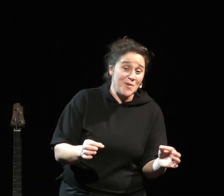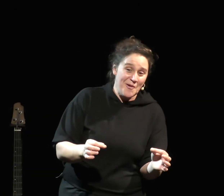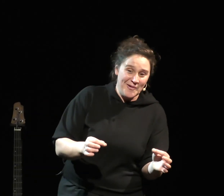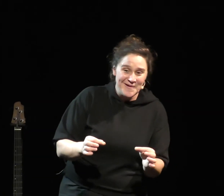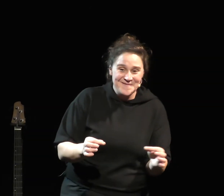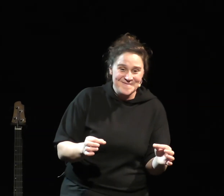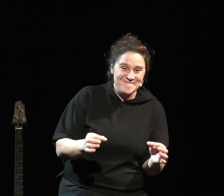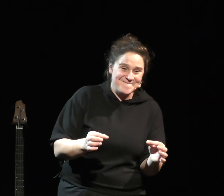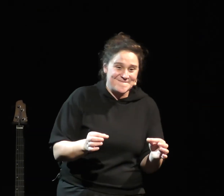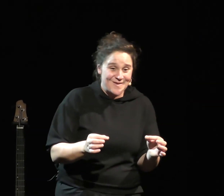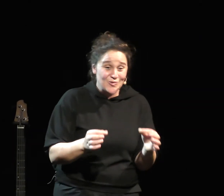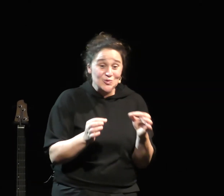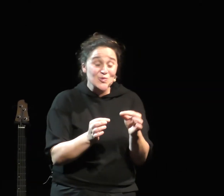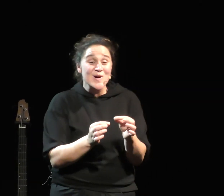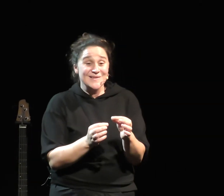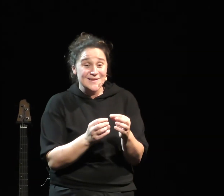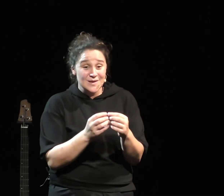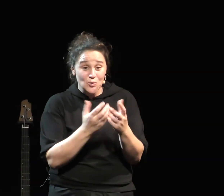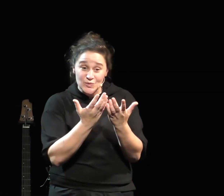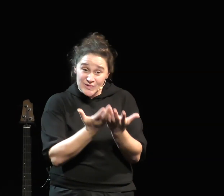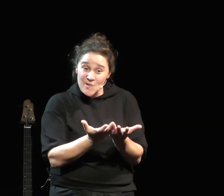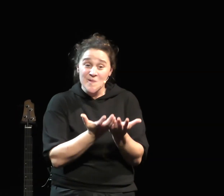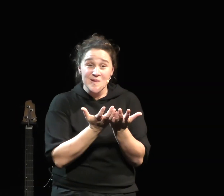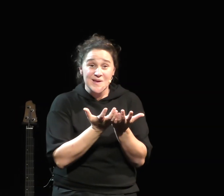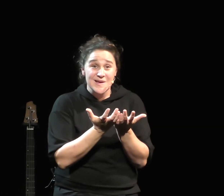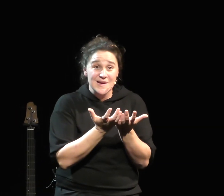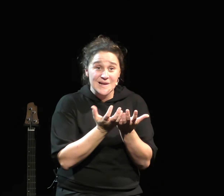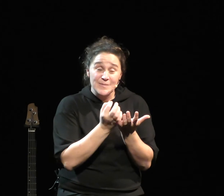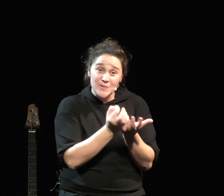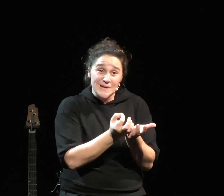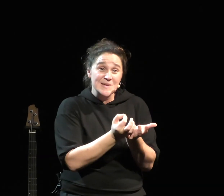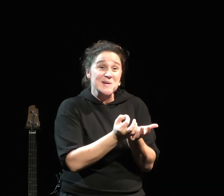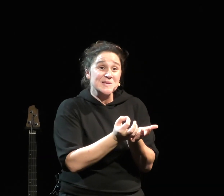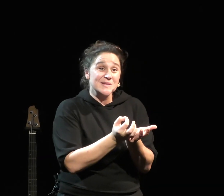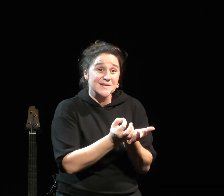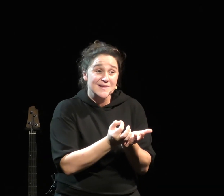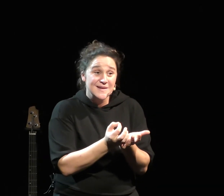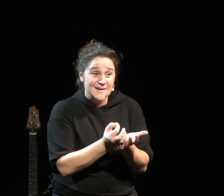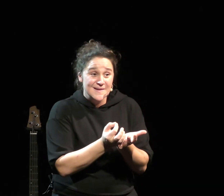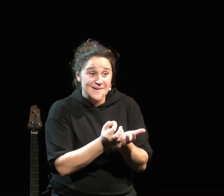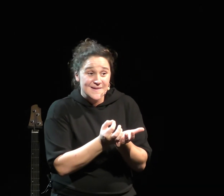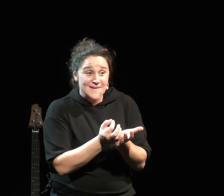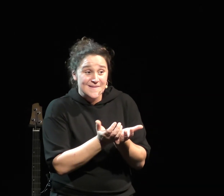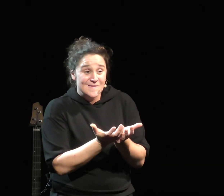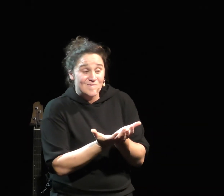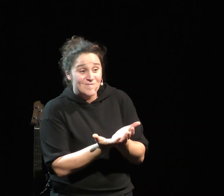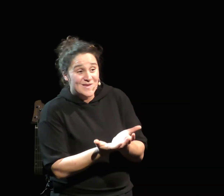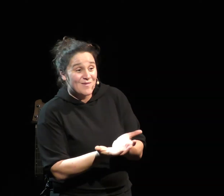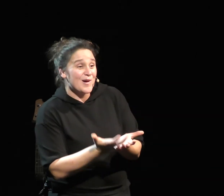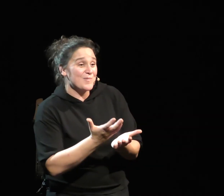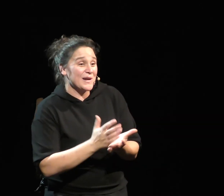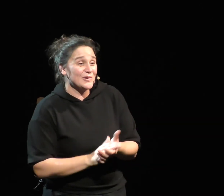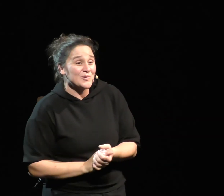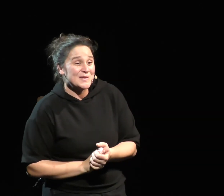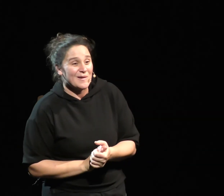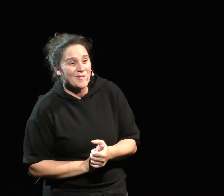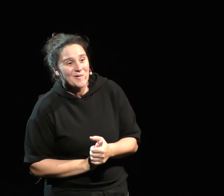beurre. On doit au temps la politesse d'avoir appris de nos erreurs.